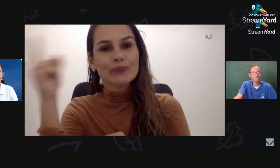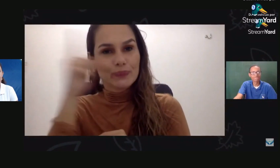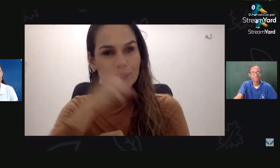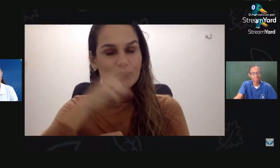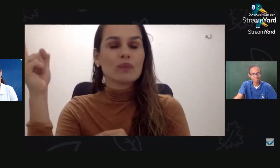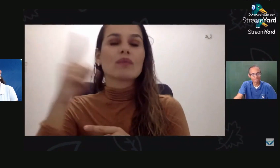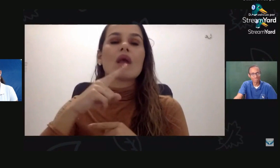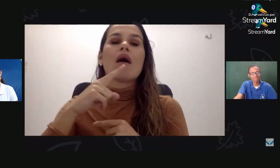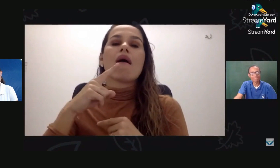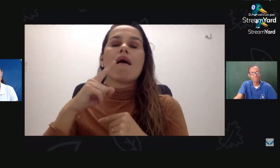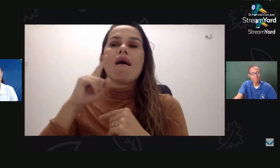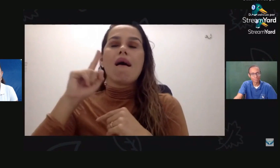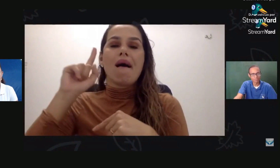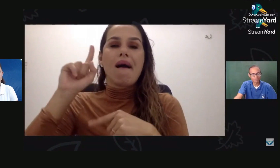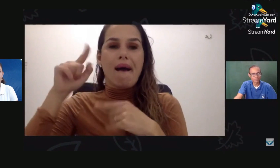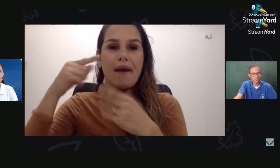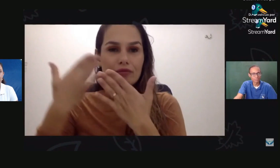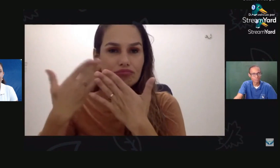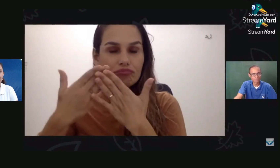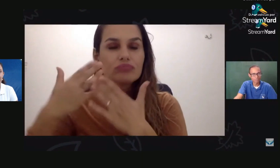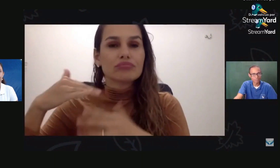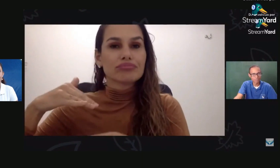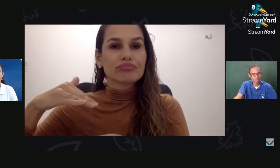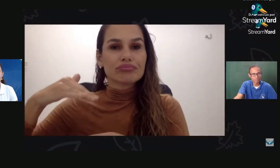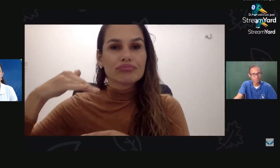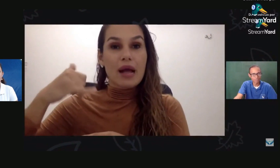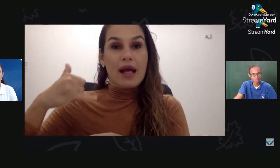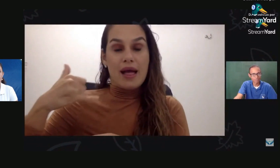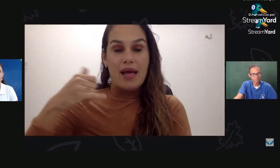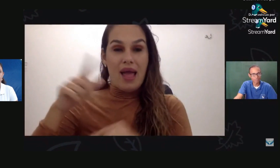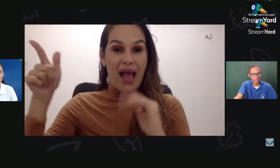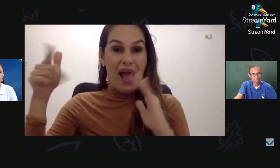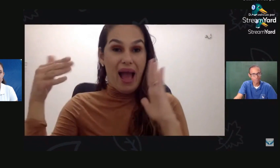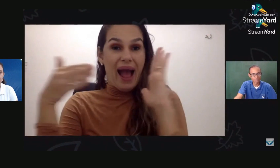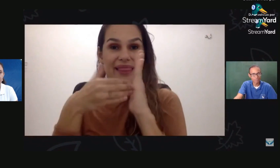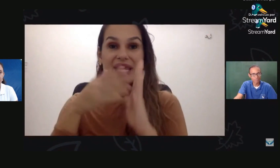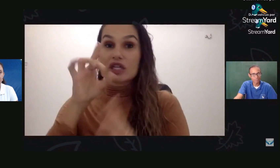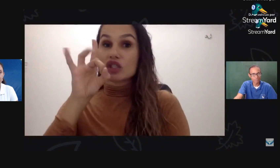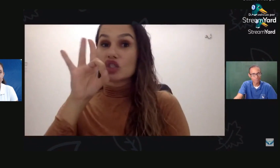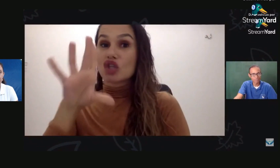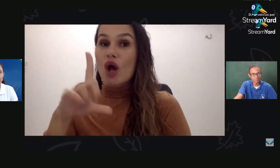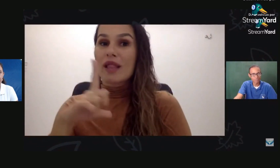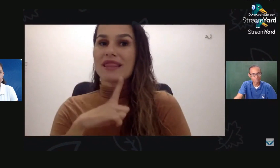e minha mãe fazia esse sacrifício, né, de me levar até a escola todos os dias,